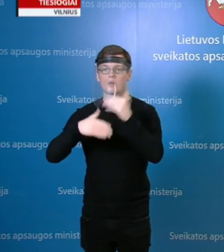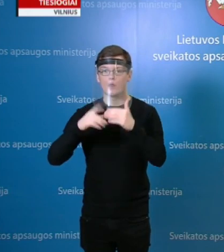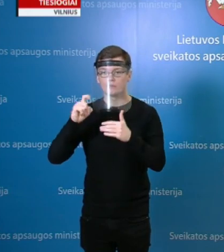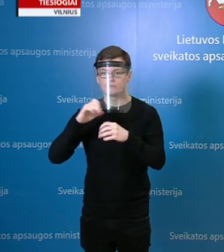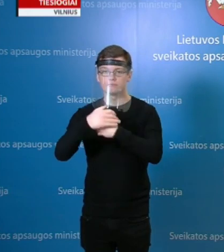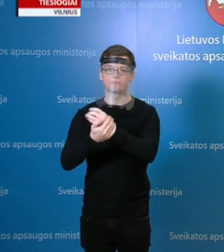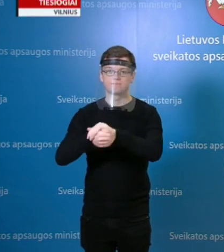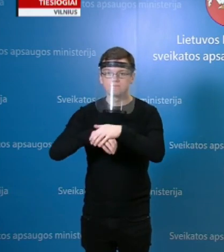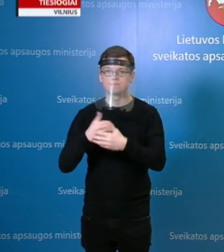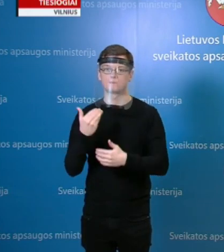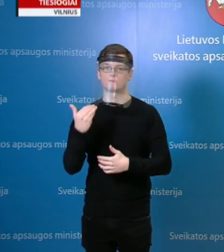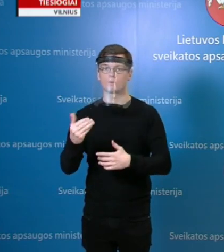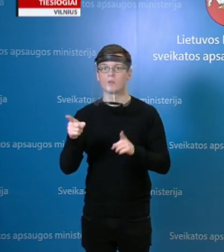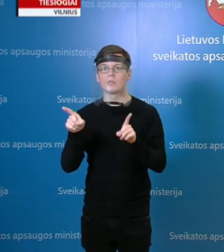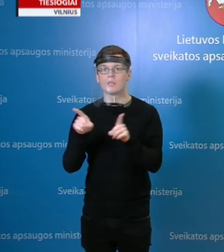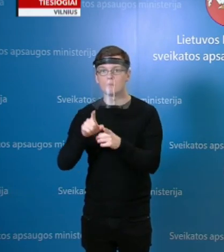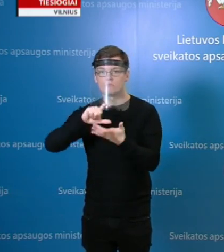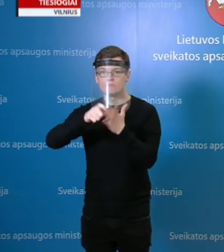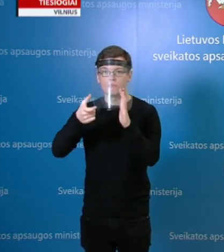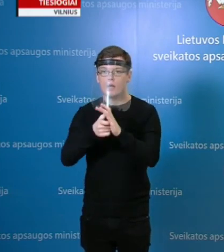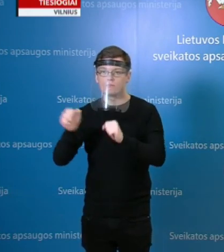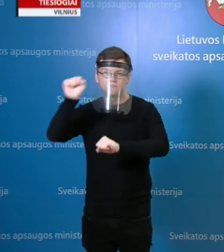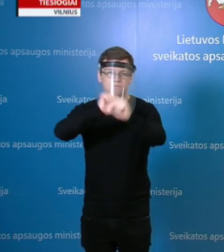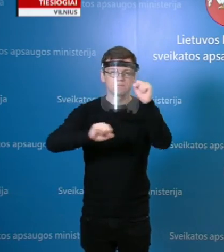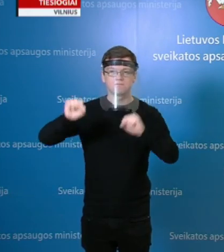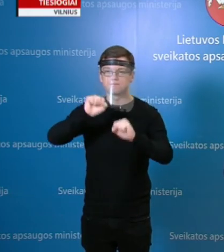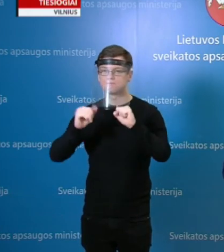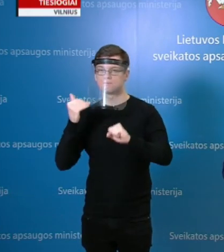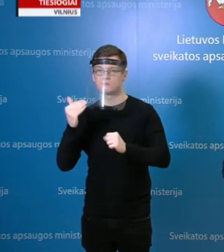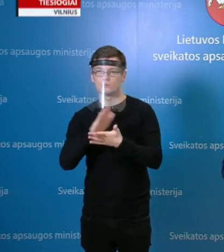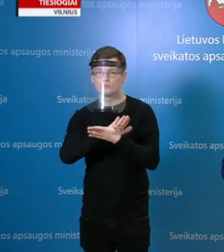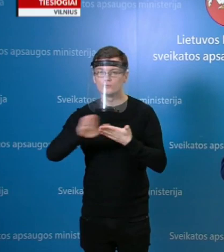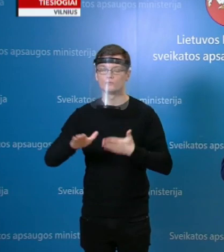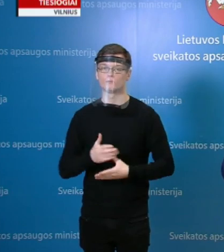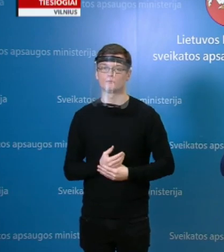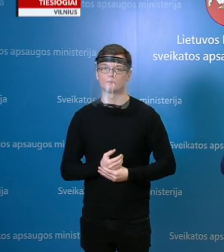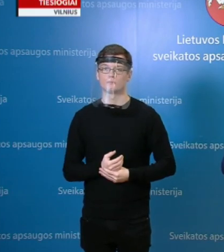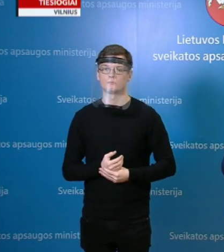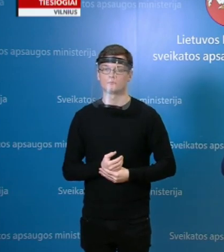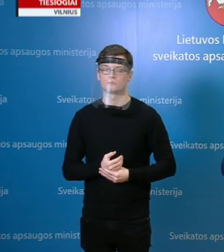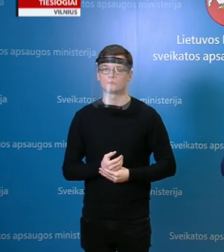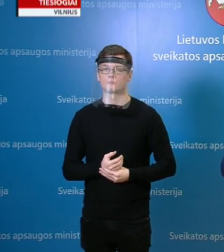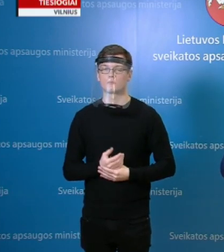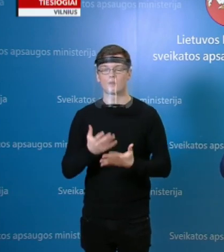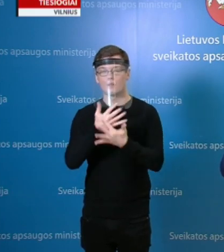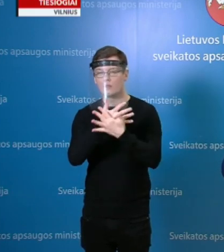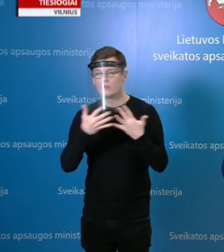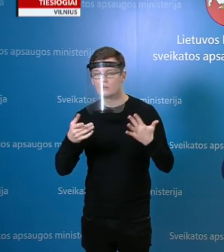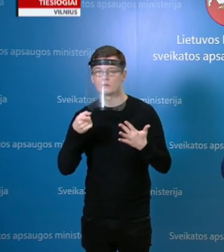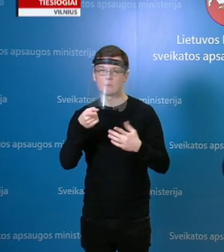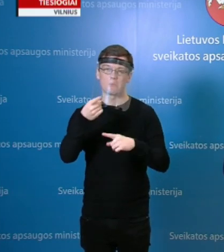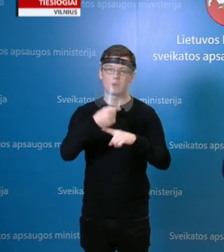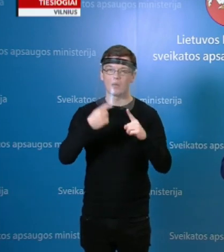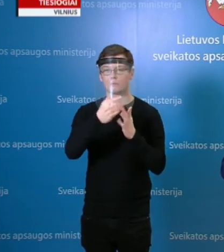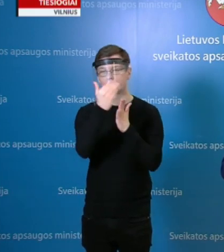patalpų valymu ir kitomis priemonėmis, apie kurias esam nekartą kalbėję.